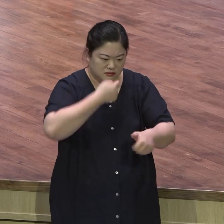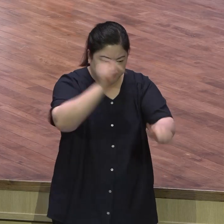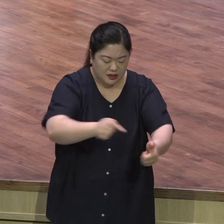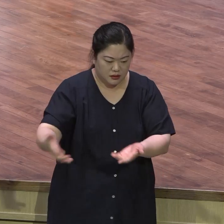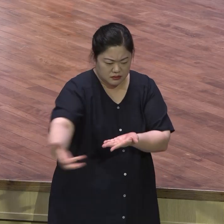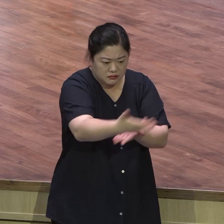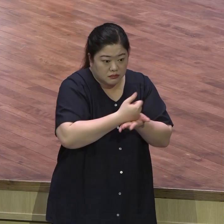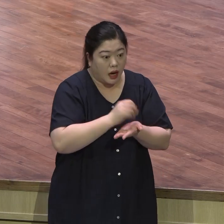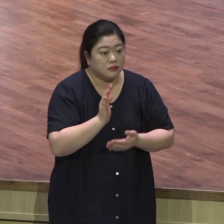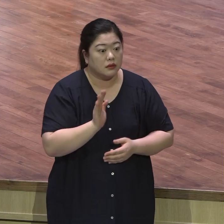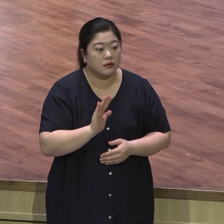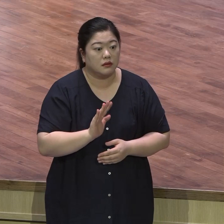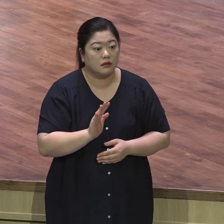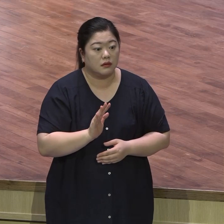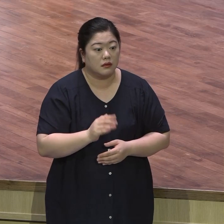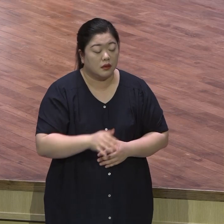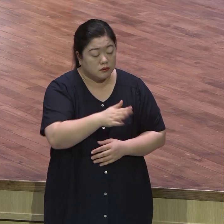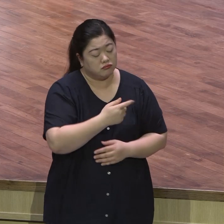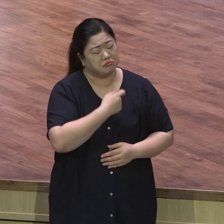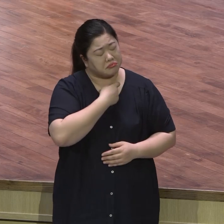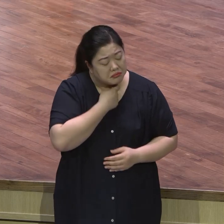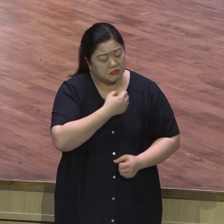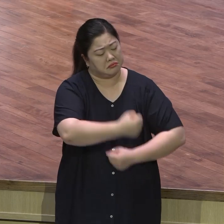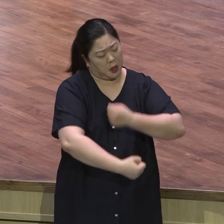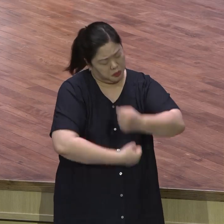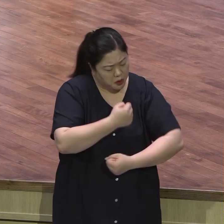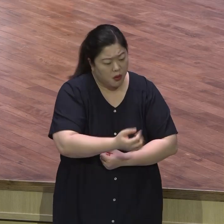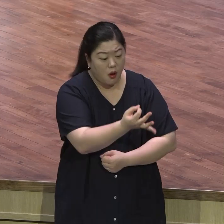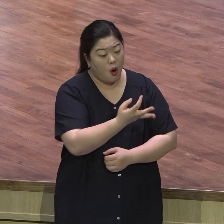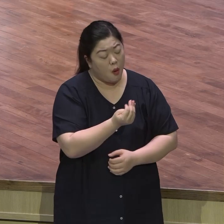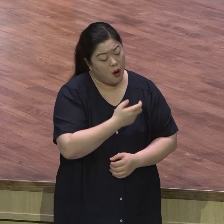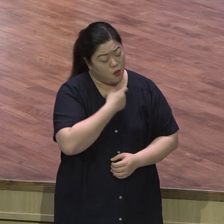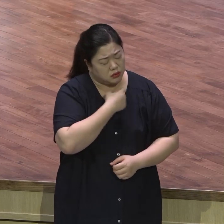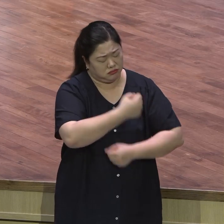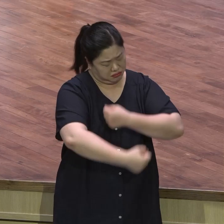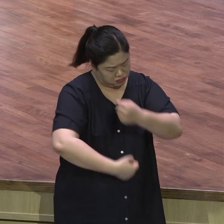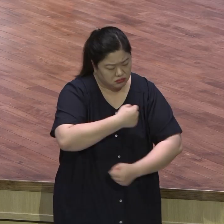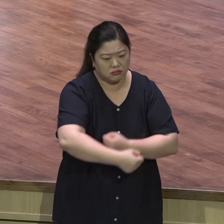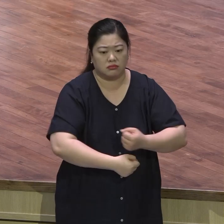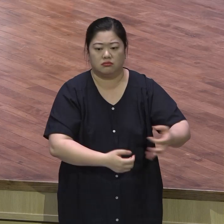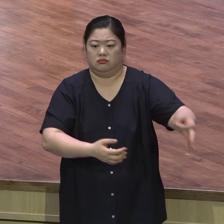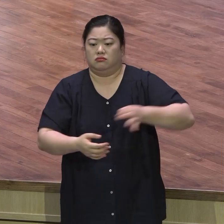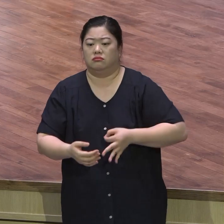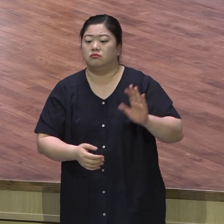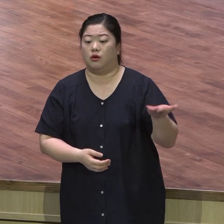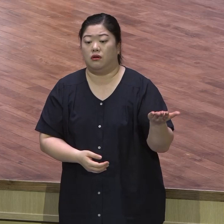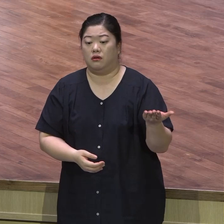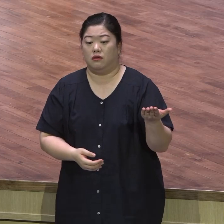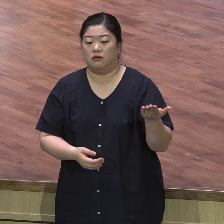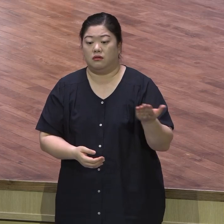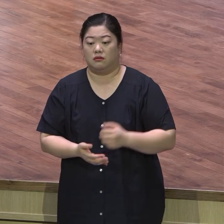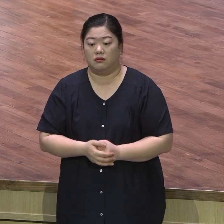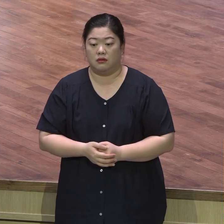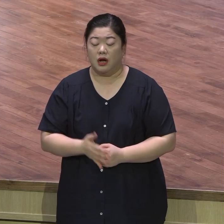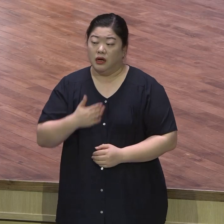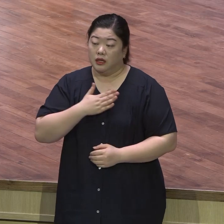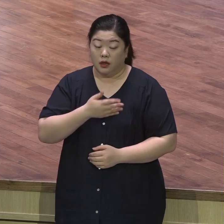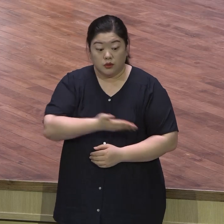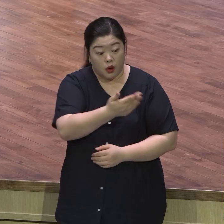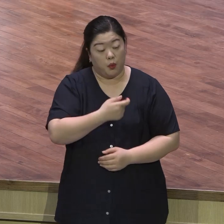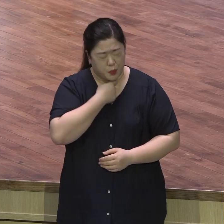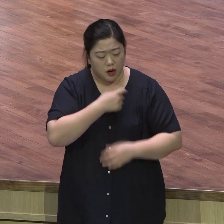그렇게 말 안 했습니다. 마음에 원하는 자. 마음에 원하는 자는 스스로 자원하여